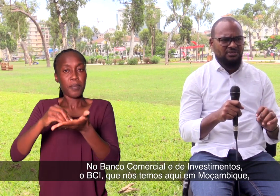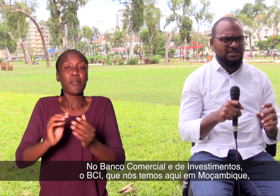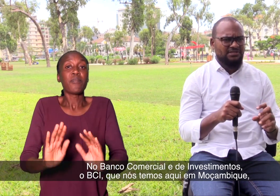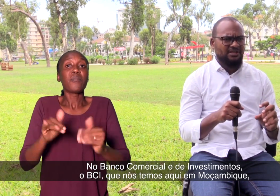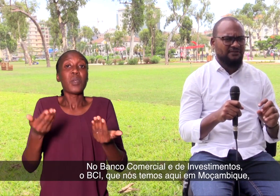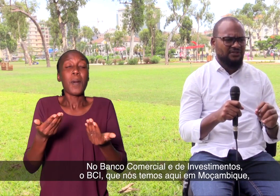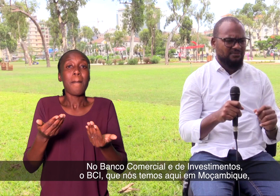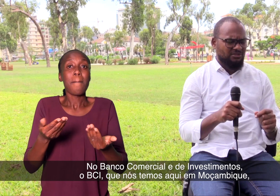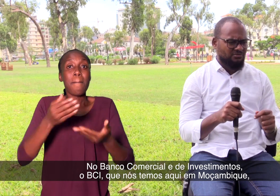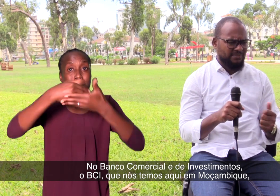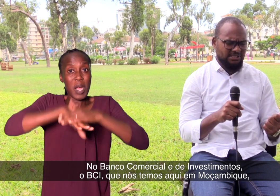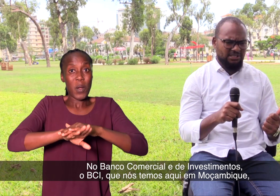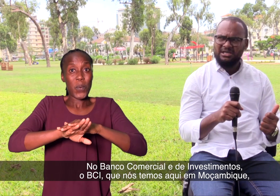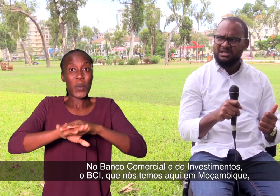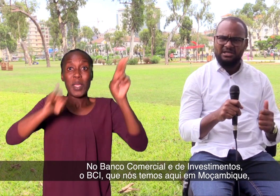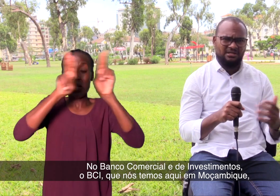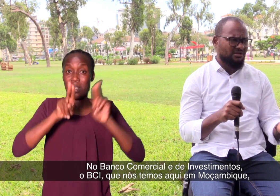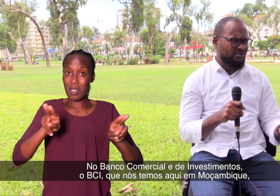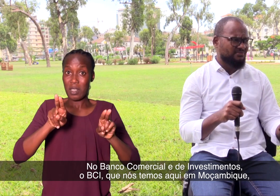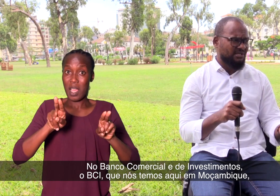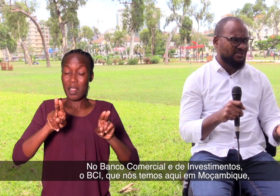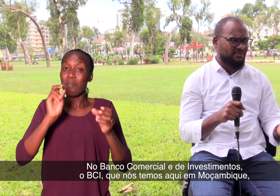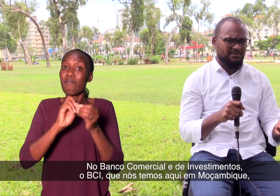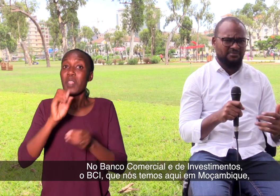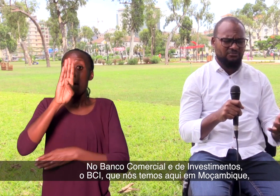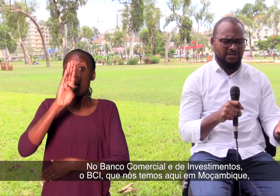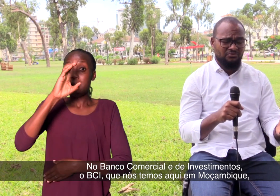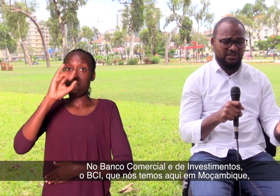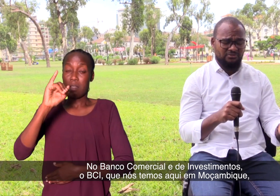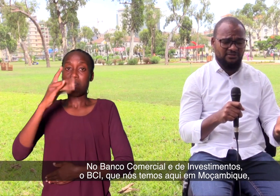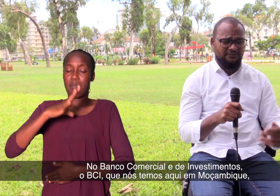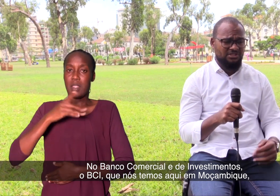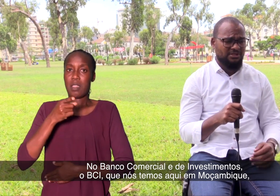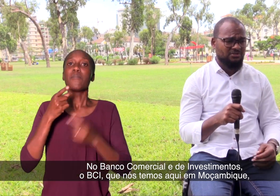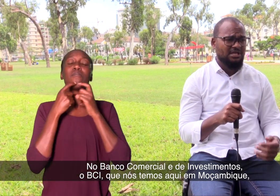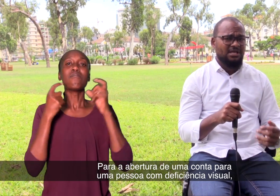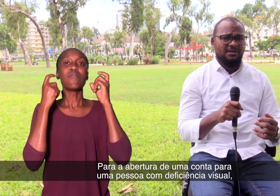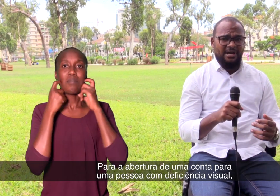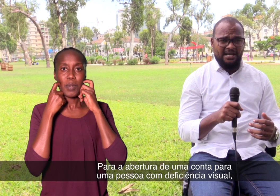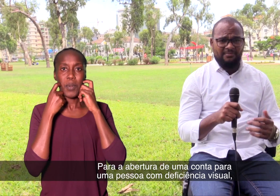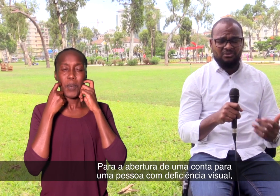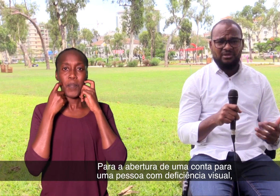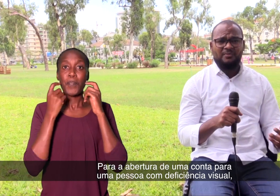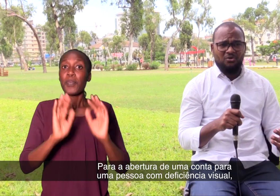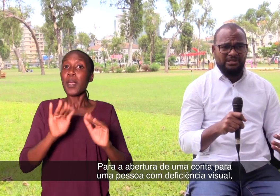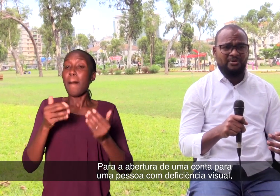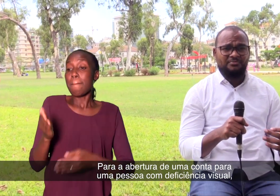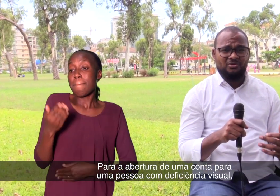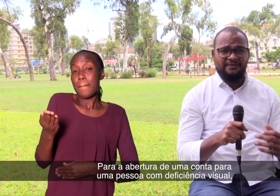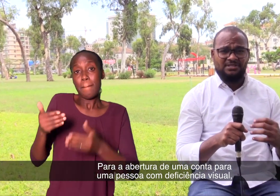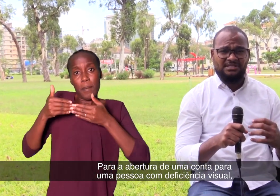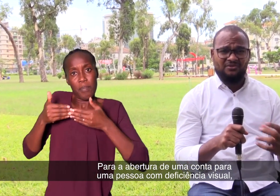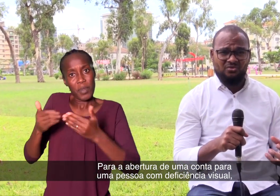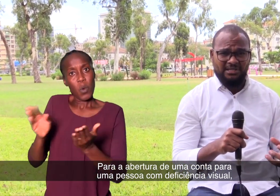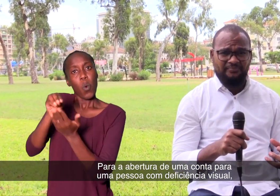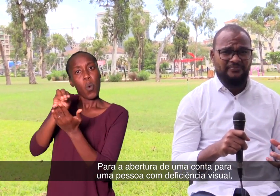Banco Internacional de Investimentos, o BCI, que nós temos aqui em Moçambique, Banco de Investimentos, para a abertura de uma conta para uma